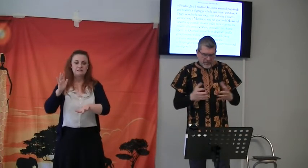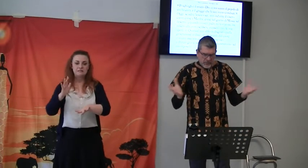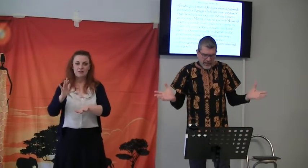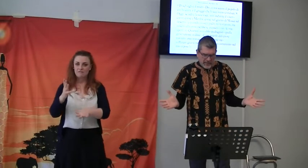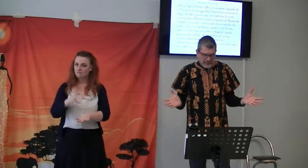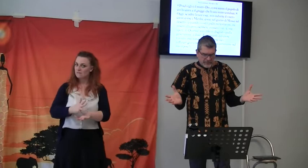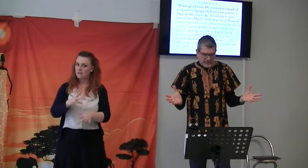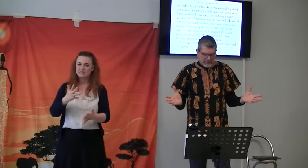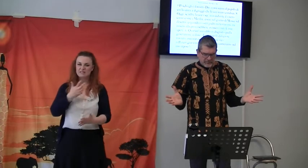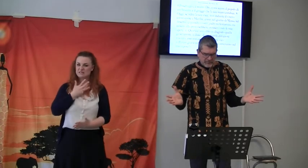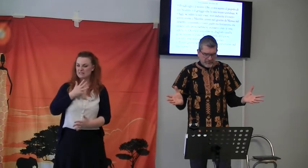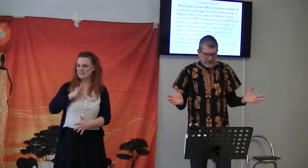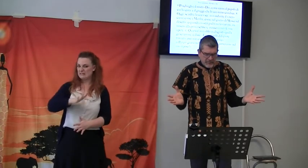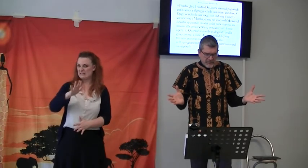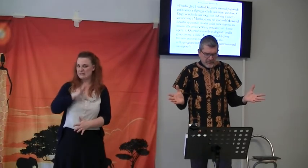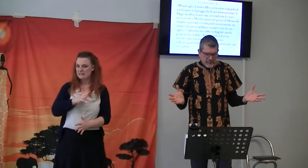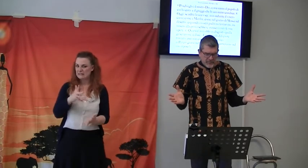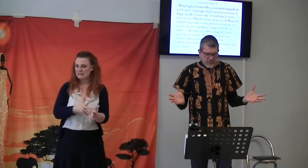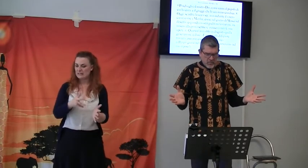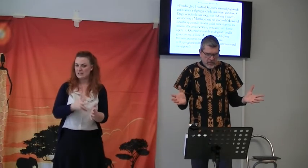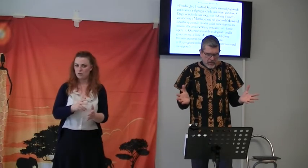Però viviamo male.